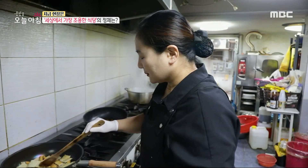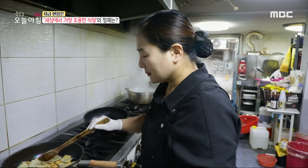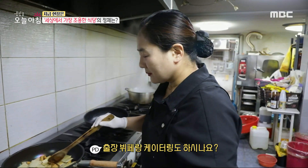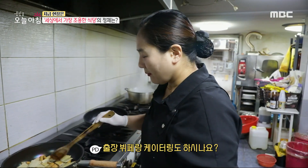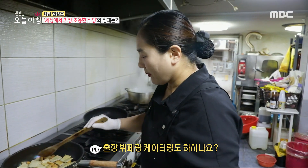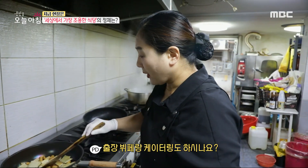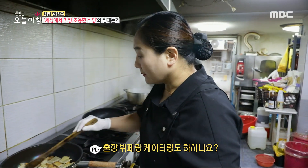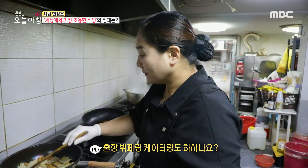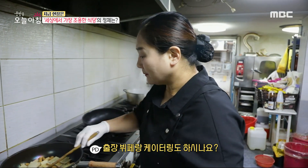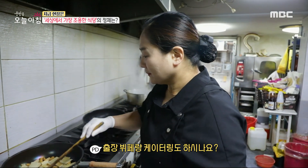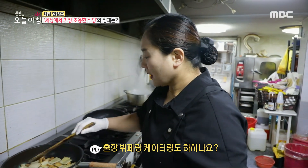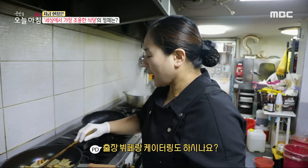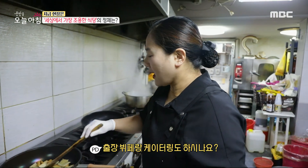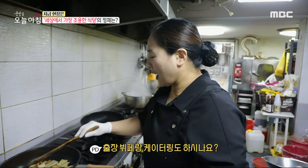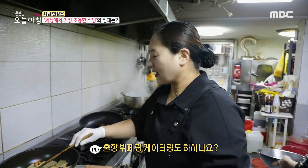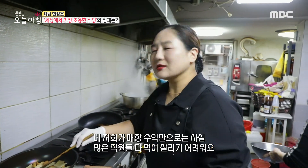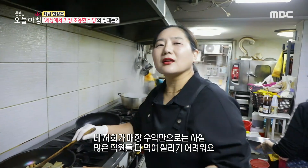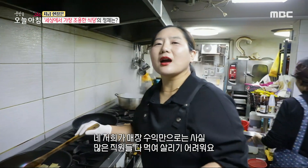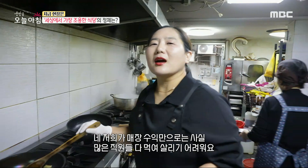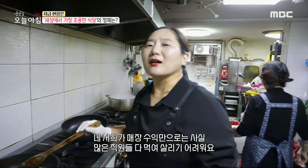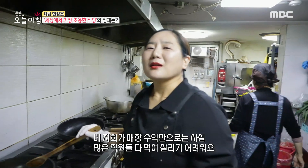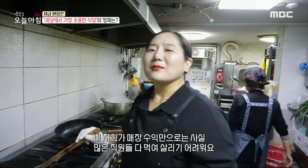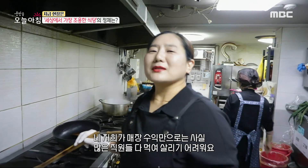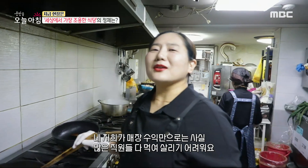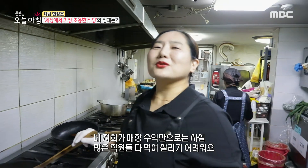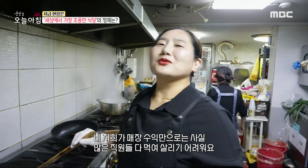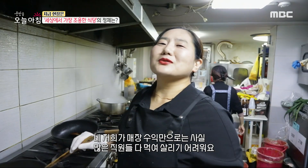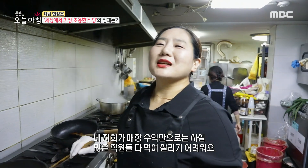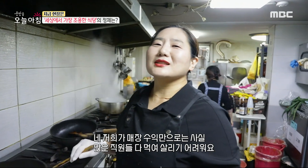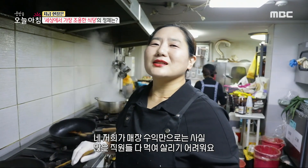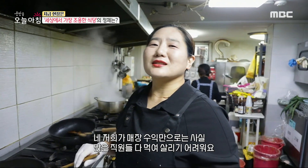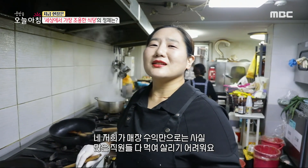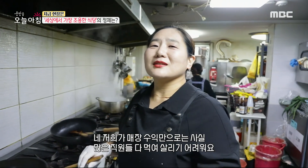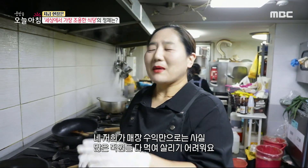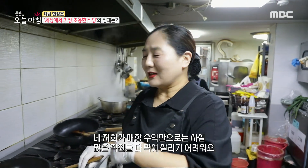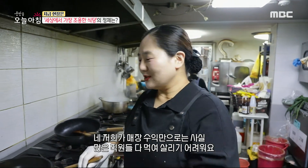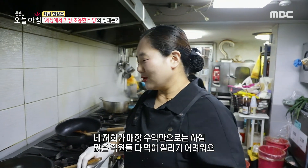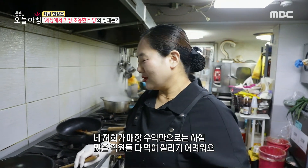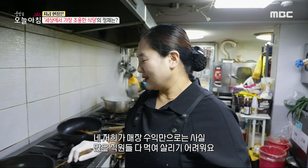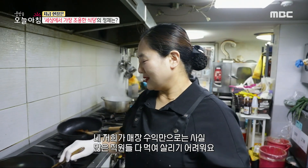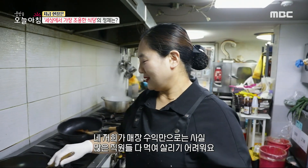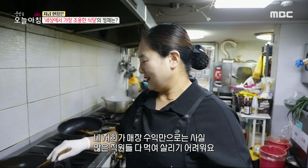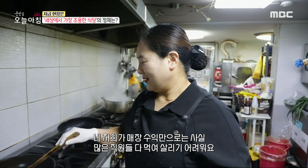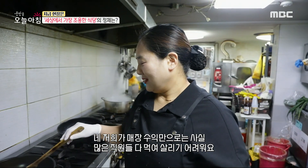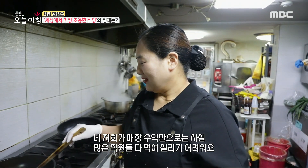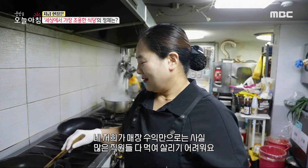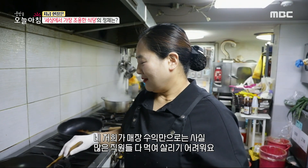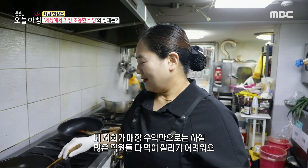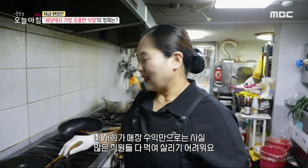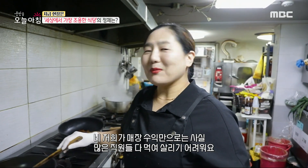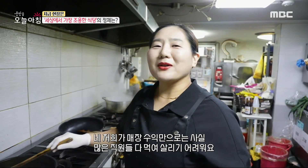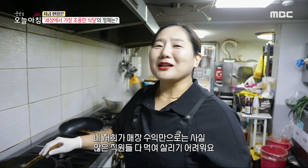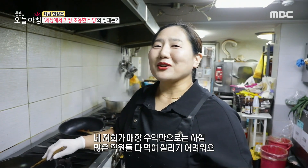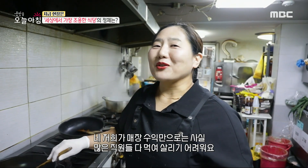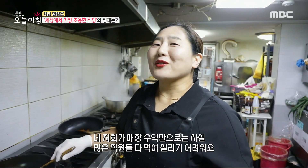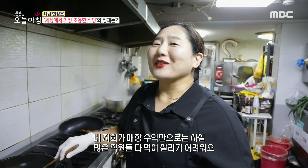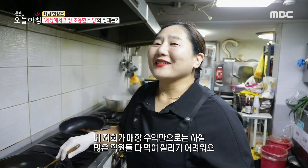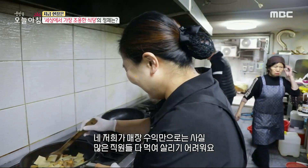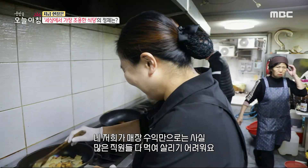이게 케이터링도 하시나요? 예. 저희가 매장으로는 사실 저희 많은 직원들 다 먹여 살기 어려워요. 근데